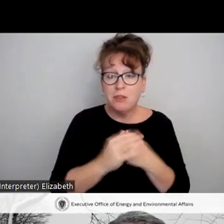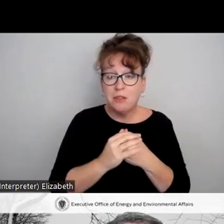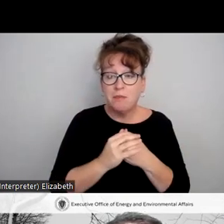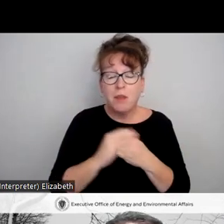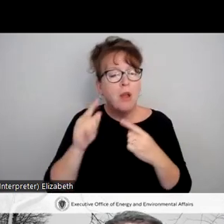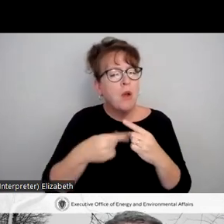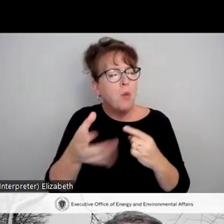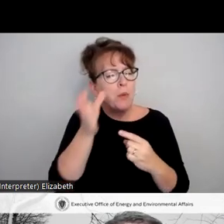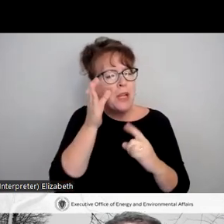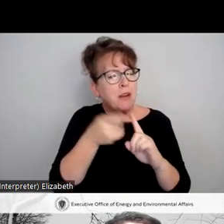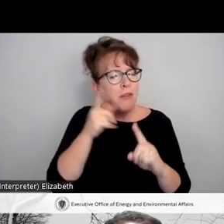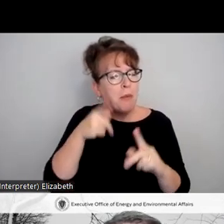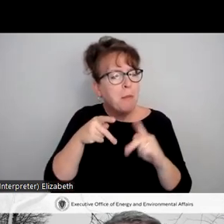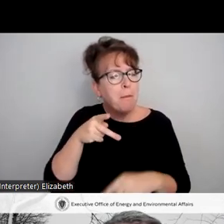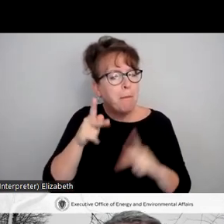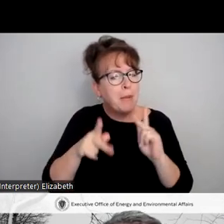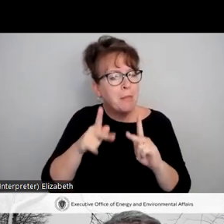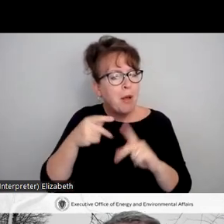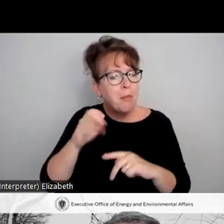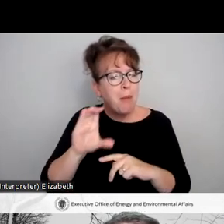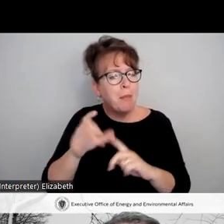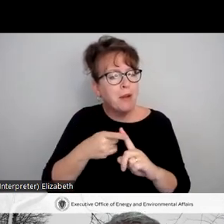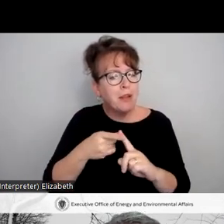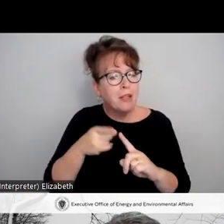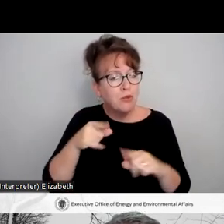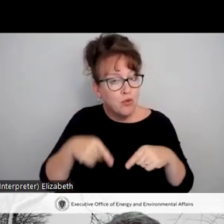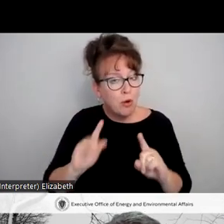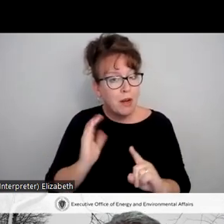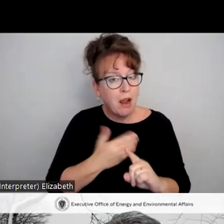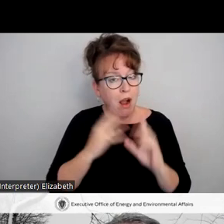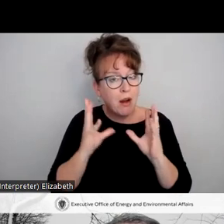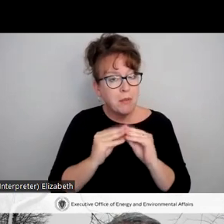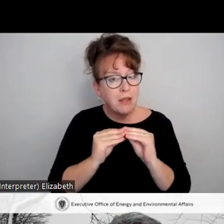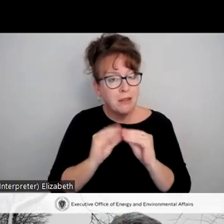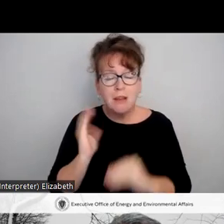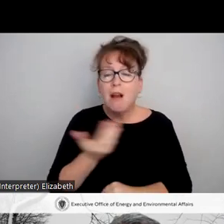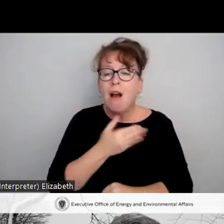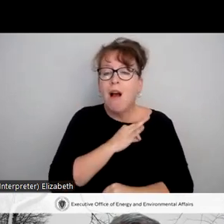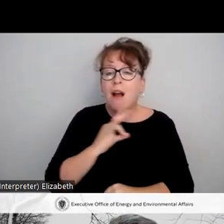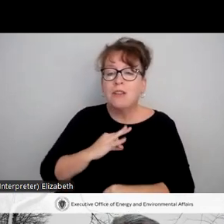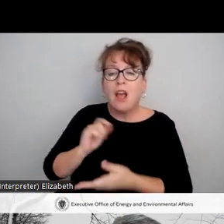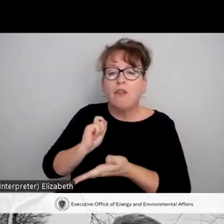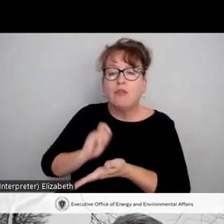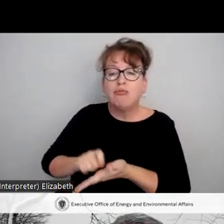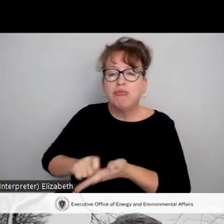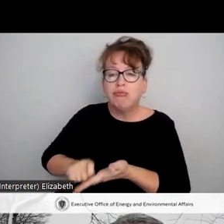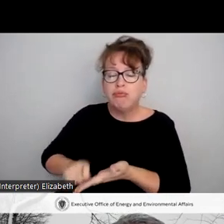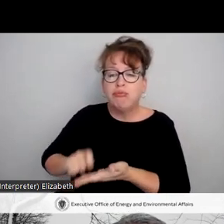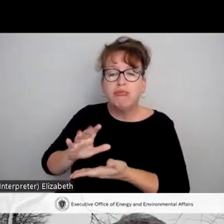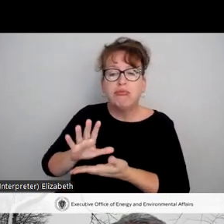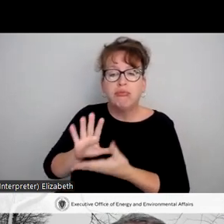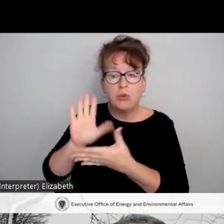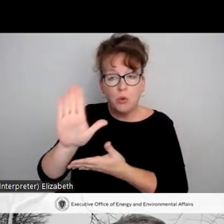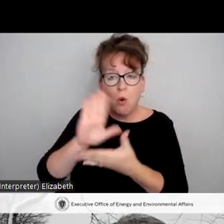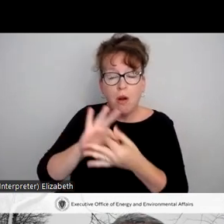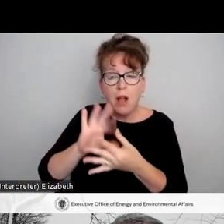y las cosas que queremos hacer eh sé que cuando escuchamos los comentarios